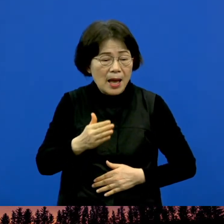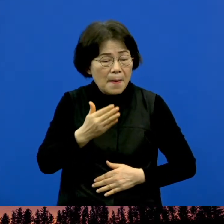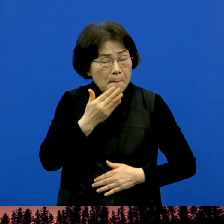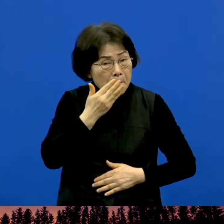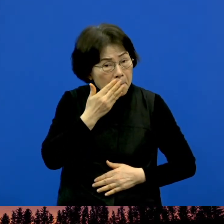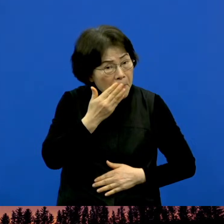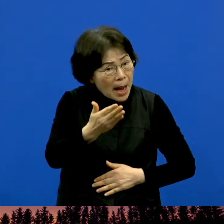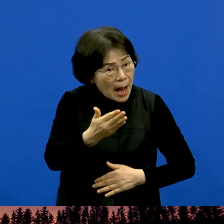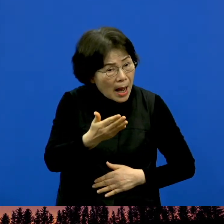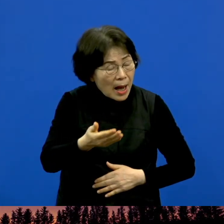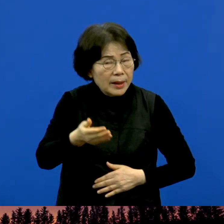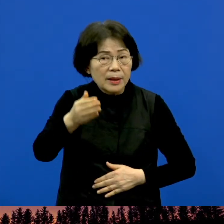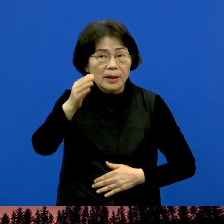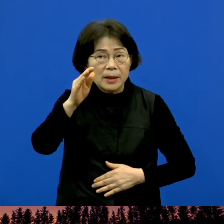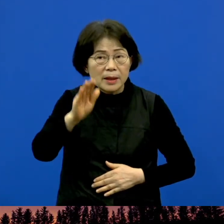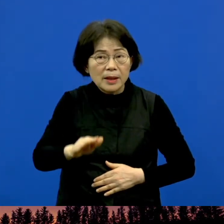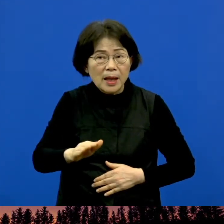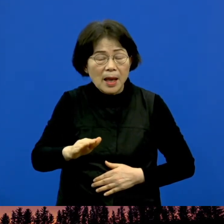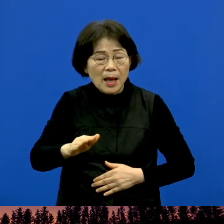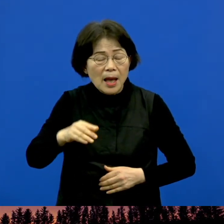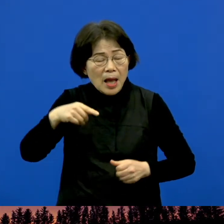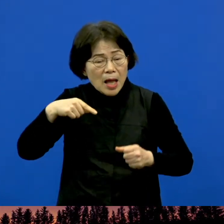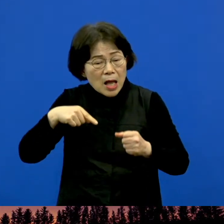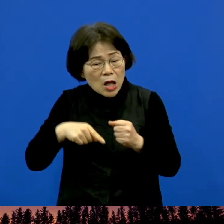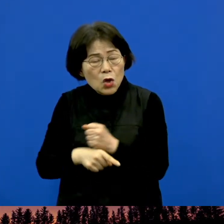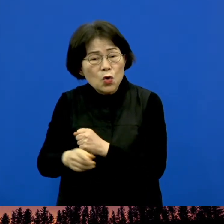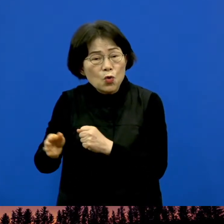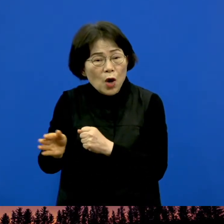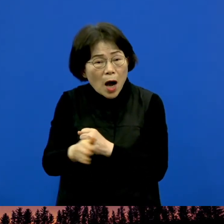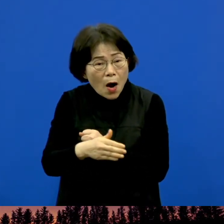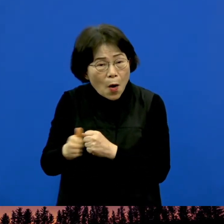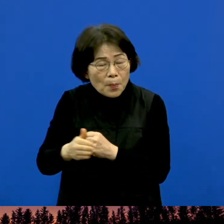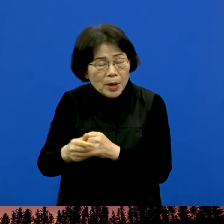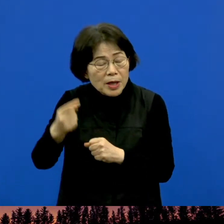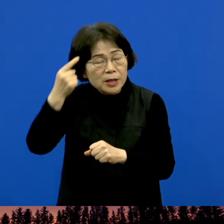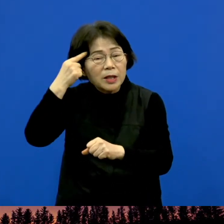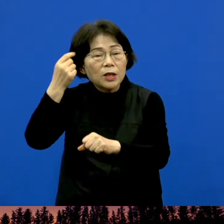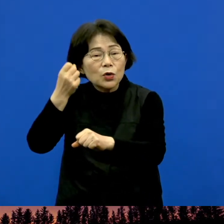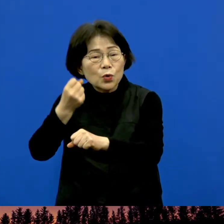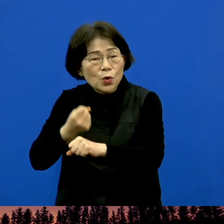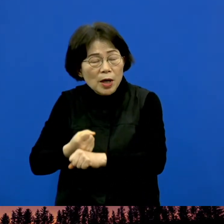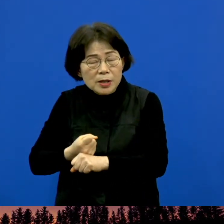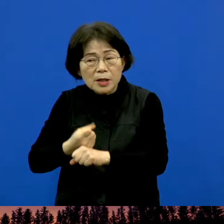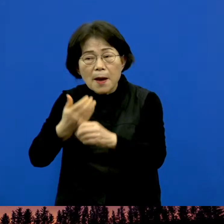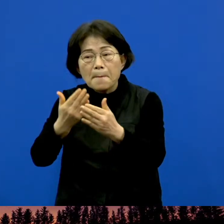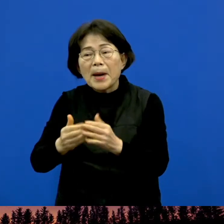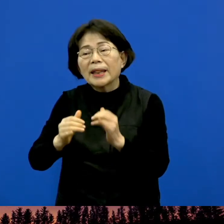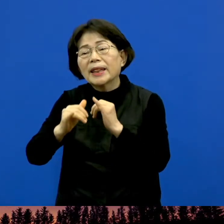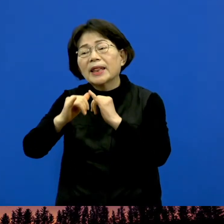있지만 할 이유가 전혀 없는 것을 연구하여서 받는 상.